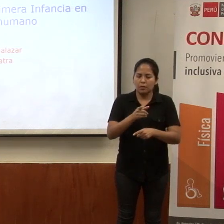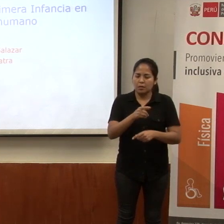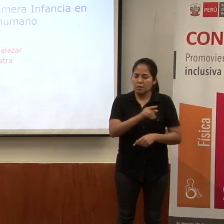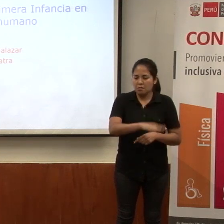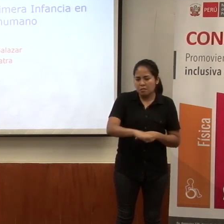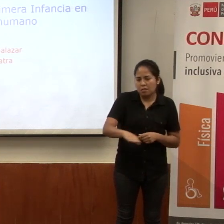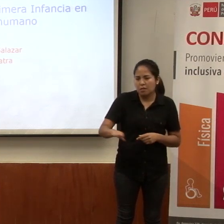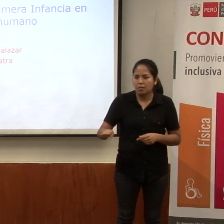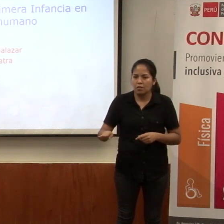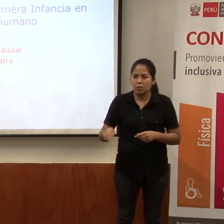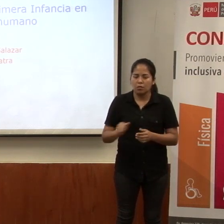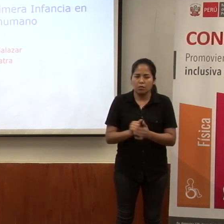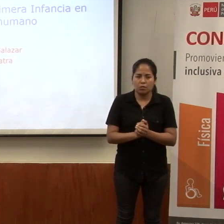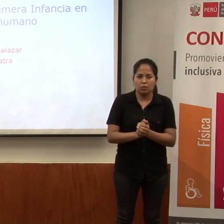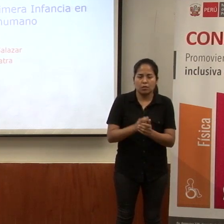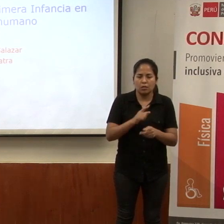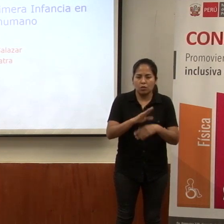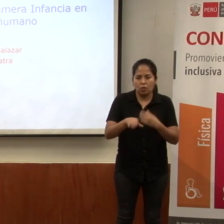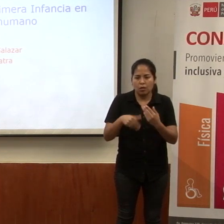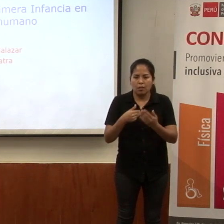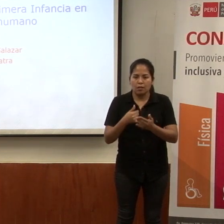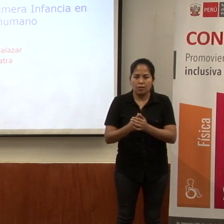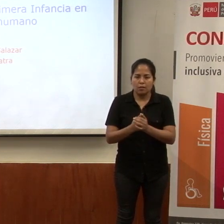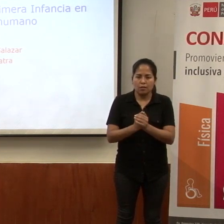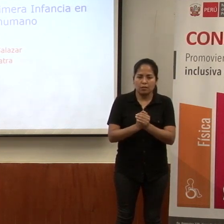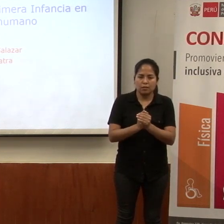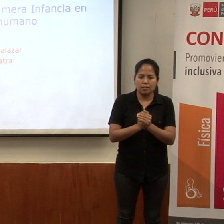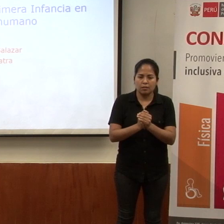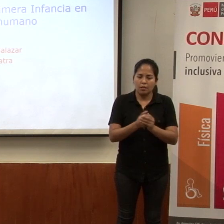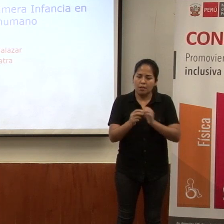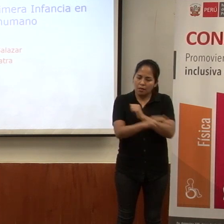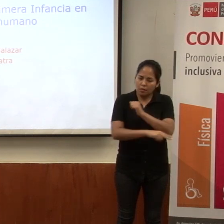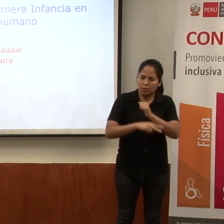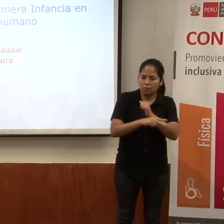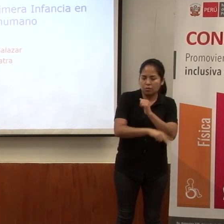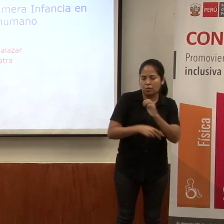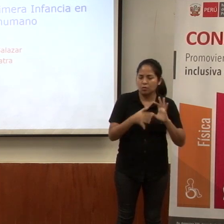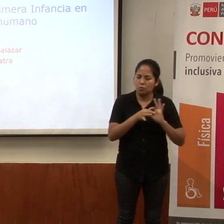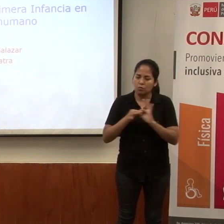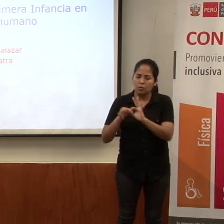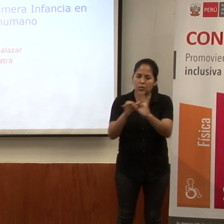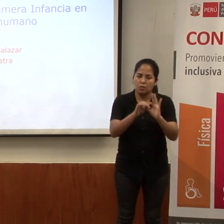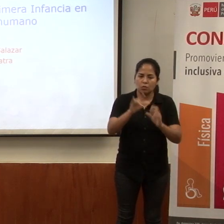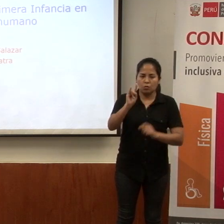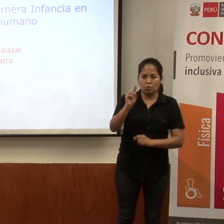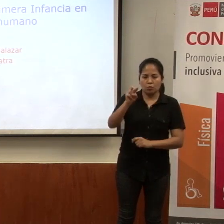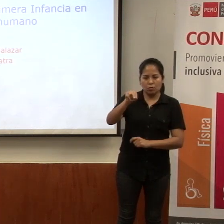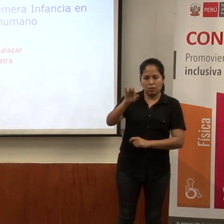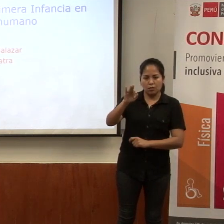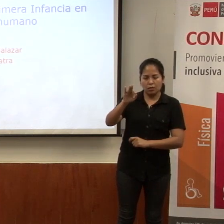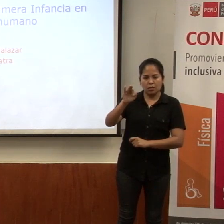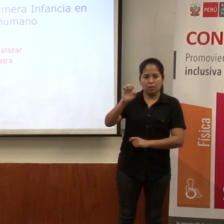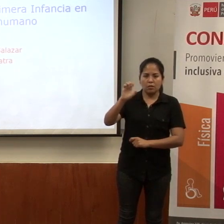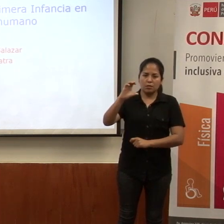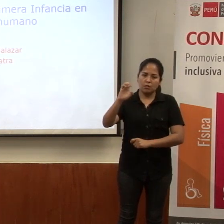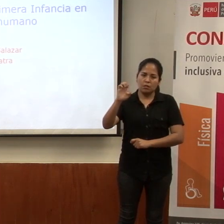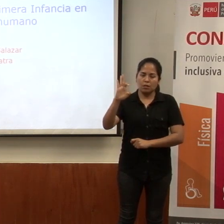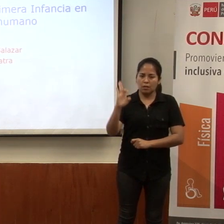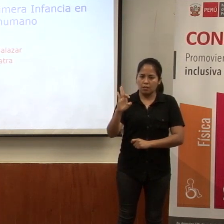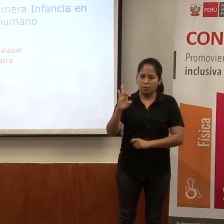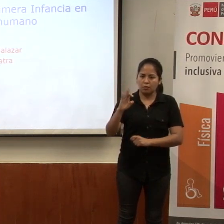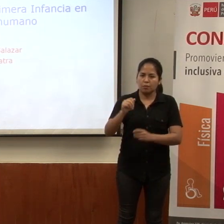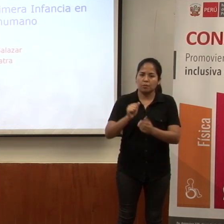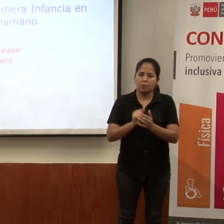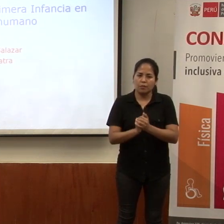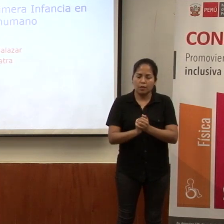de salud y nutrición del Fondo de las Naciones Unidas para la Infancia, UNICEF, ex asesor del despacho viceministerial de